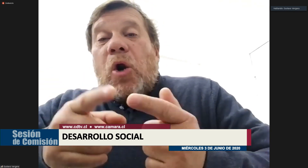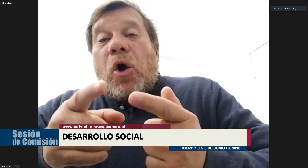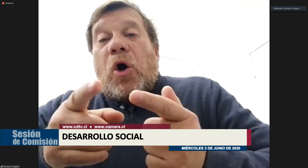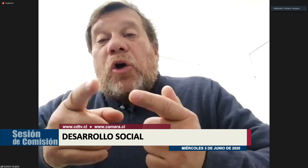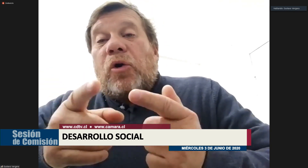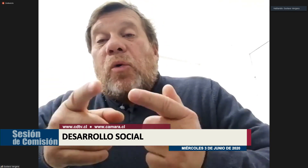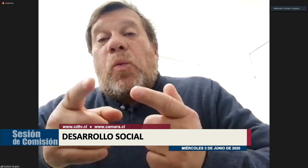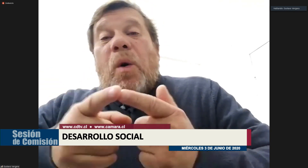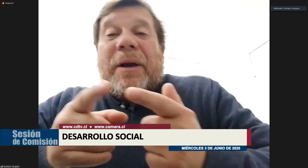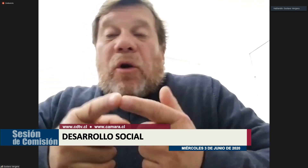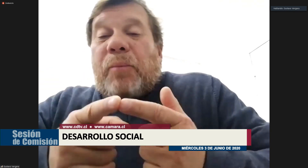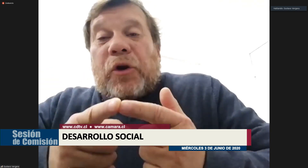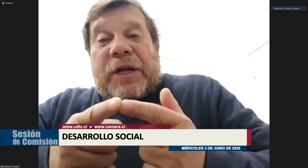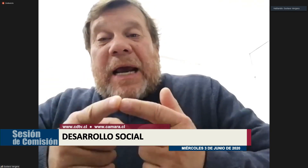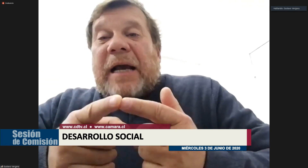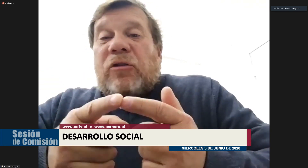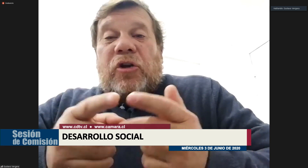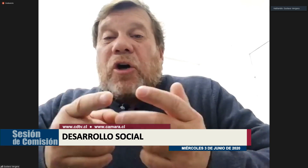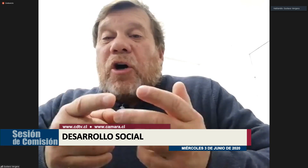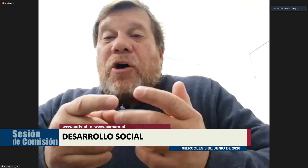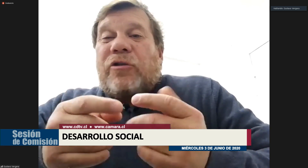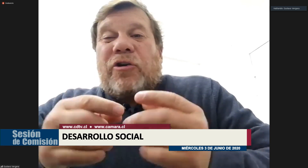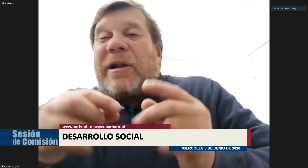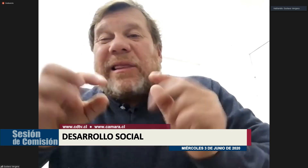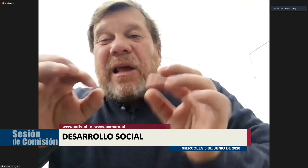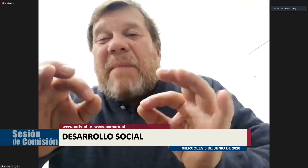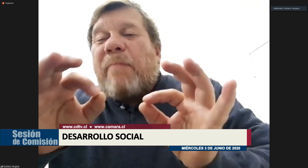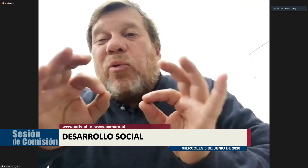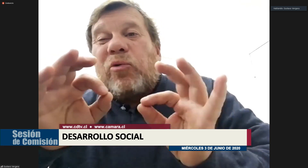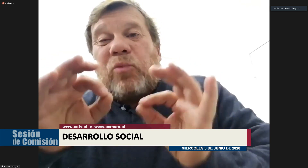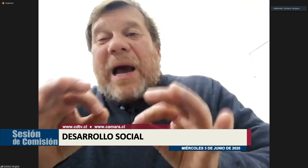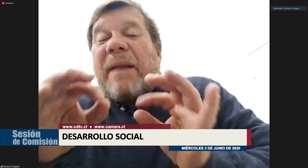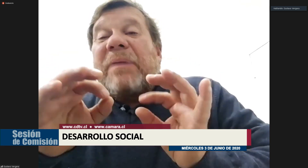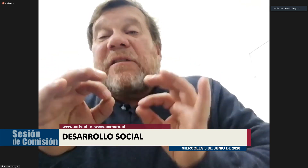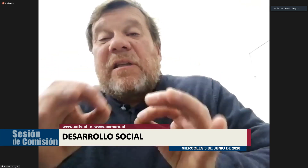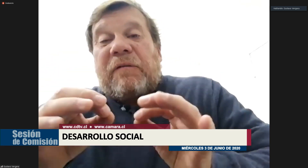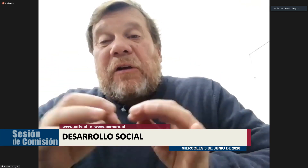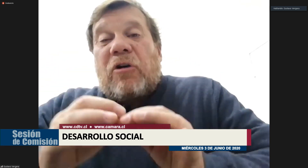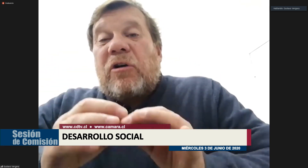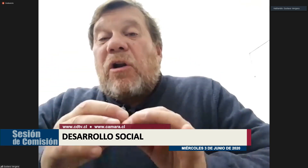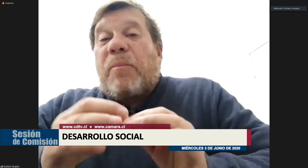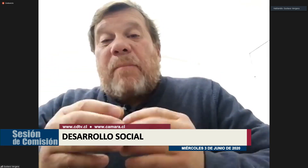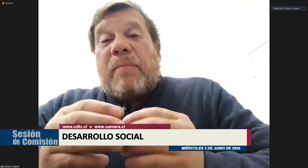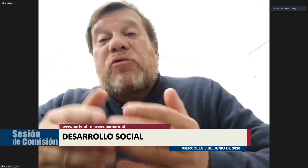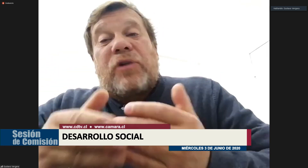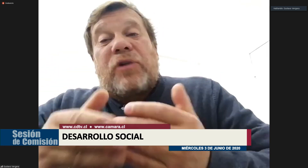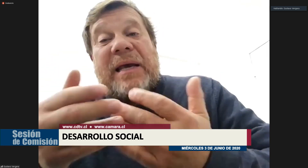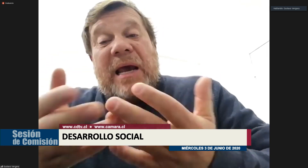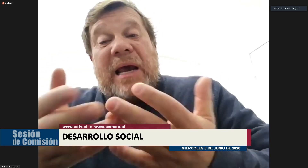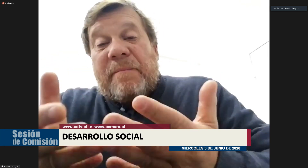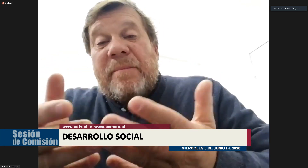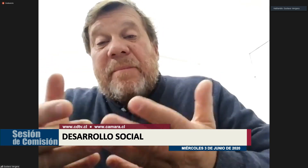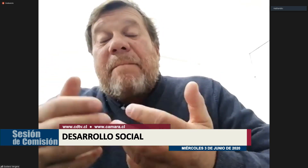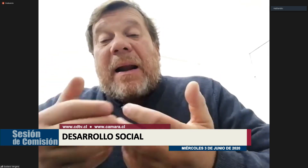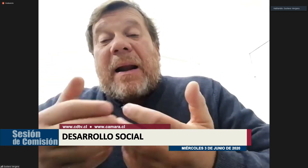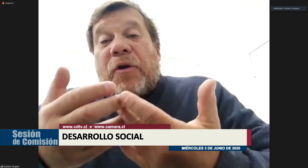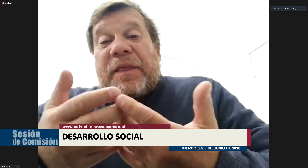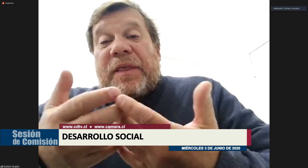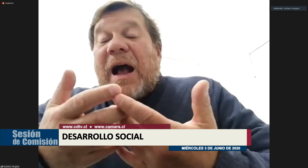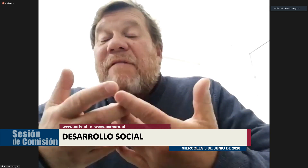los números, proyectos, todo el tema puntual, específico, lo puede proporcionar él para poder